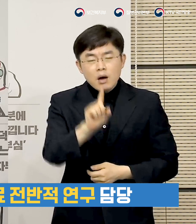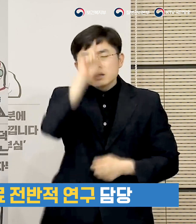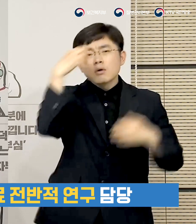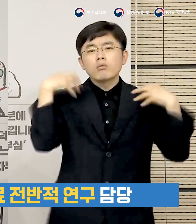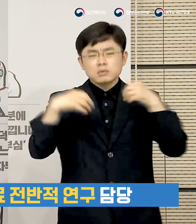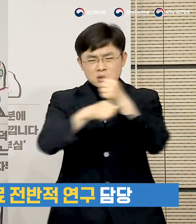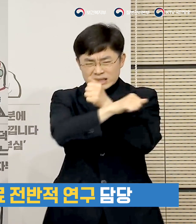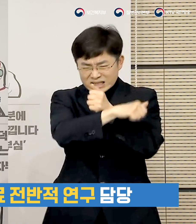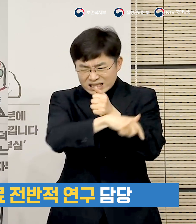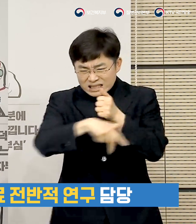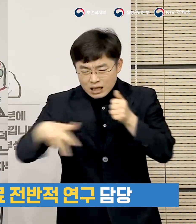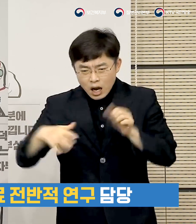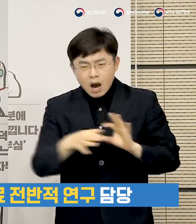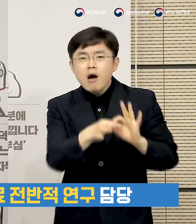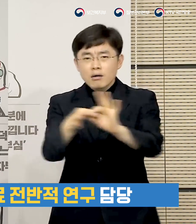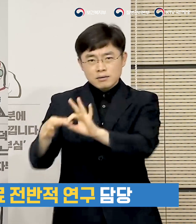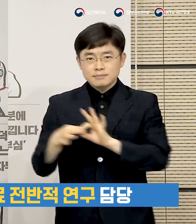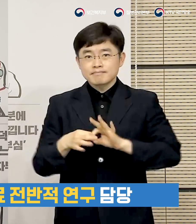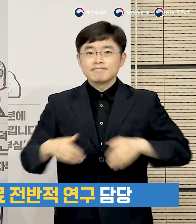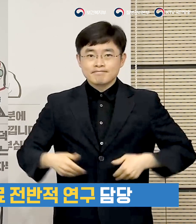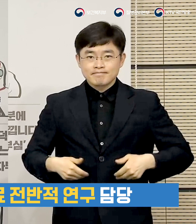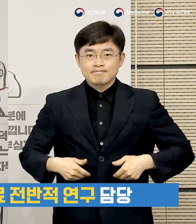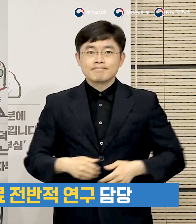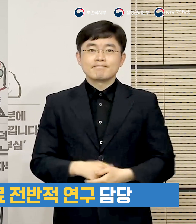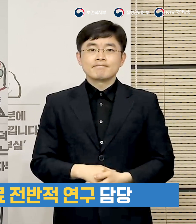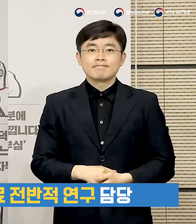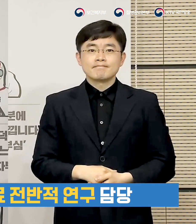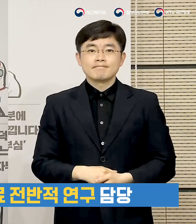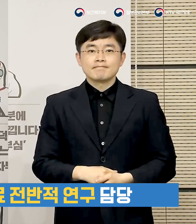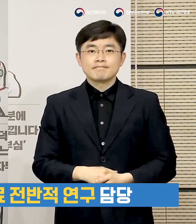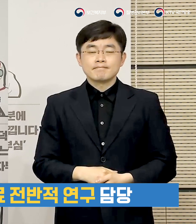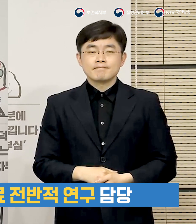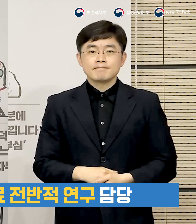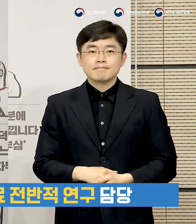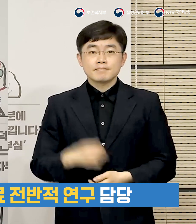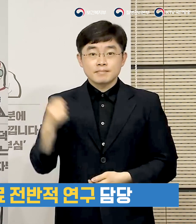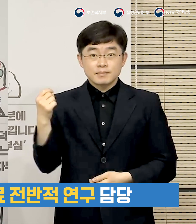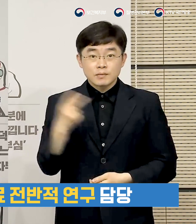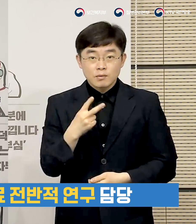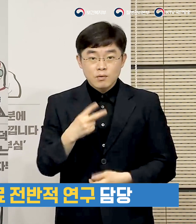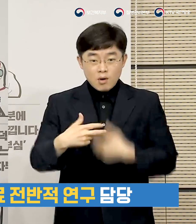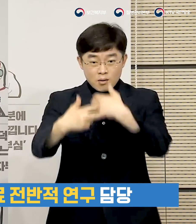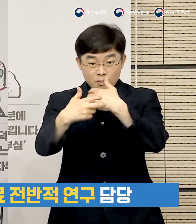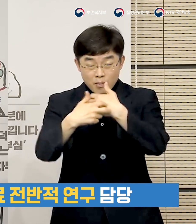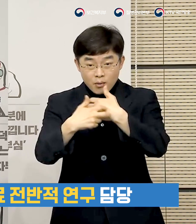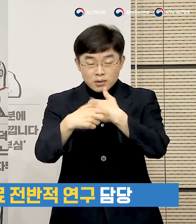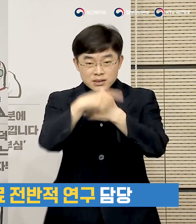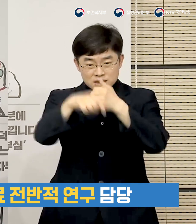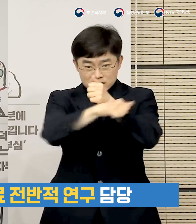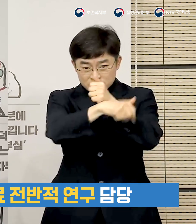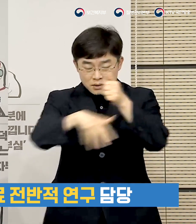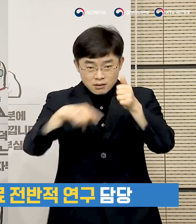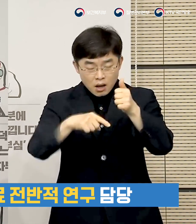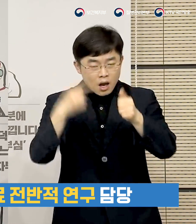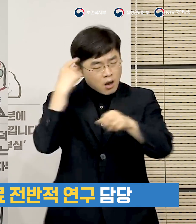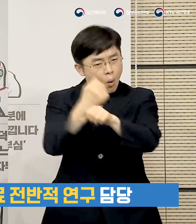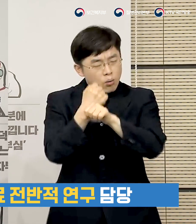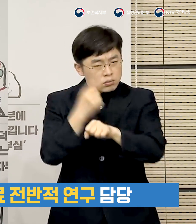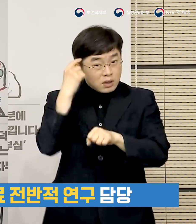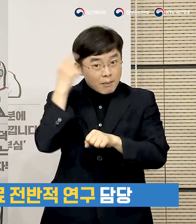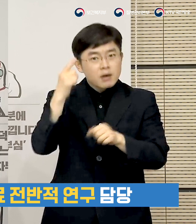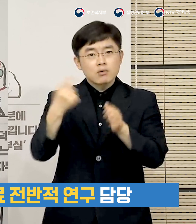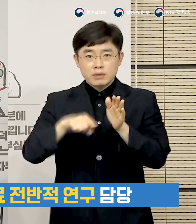협조 체계가 필요하고 또한 앞으로 우리나라의 어떤 보건의료의 R&D 기능들을 강화시키기 위한